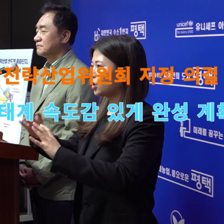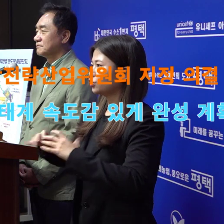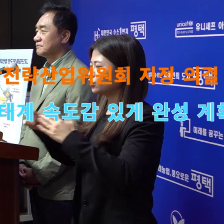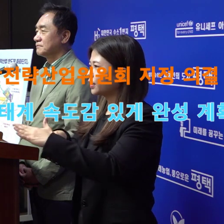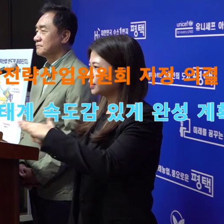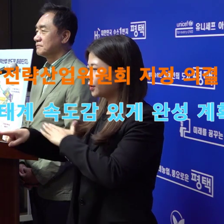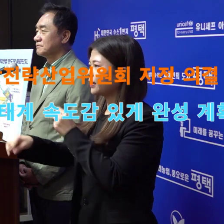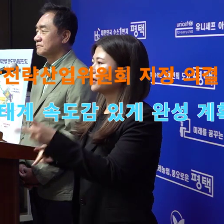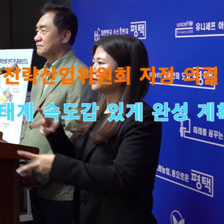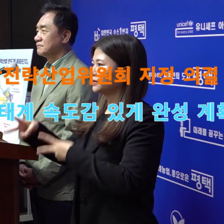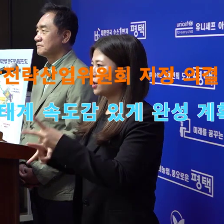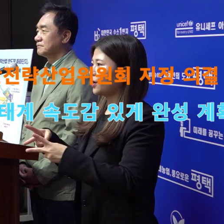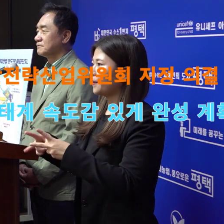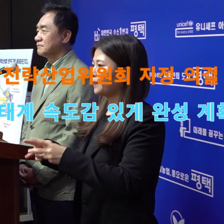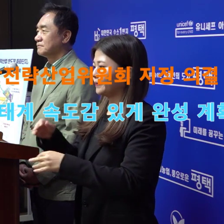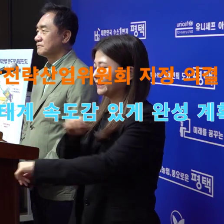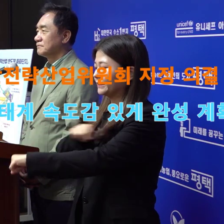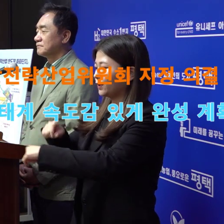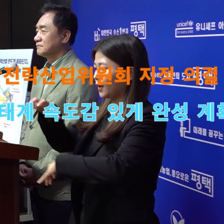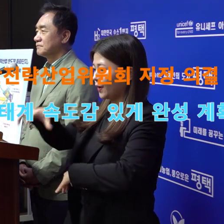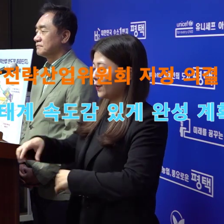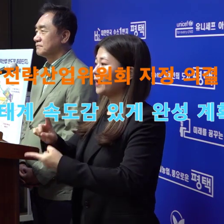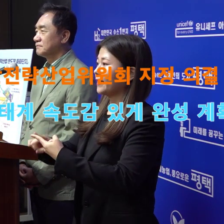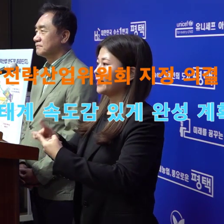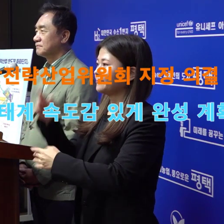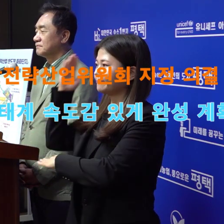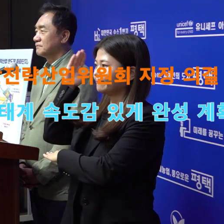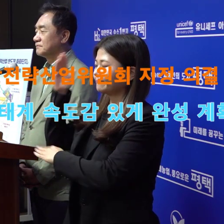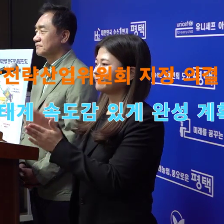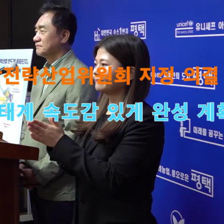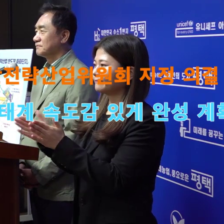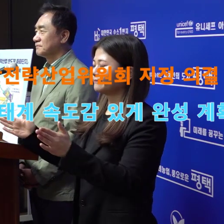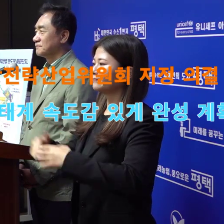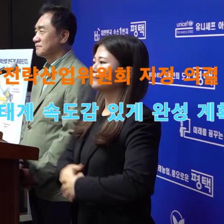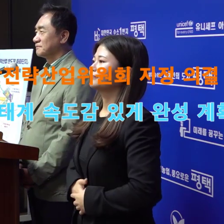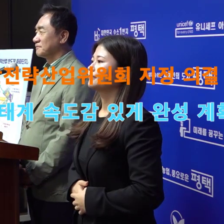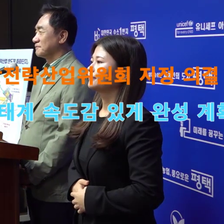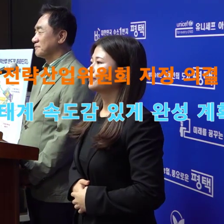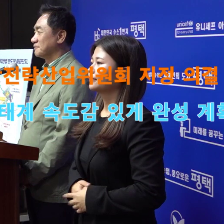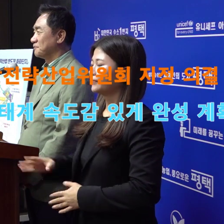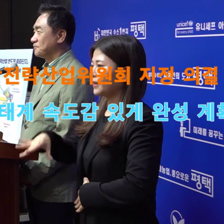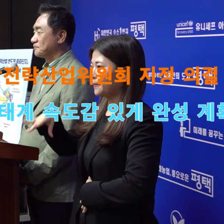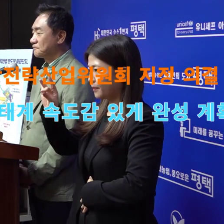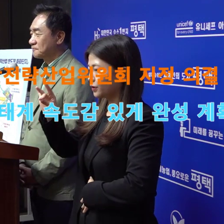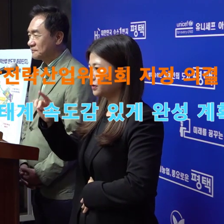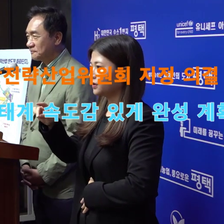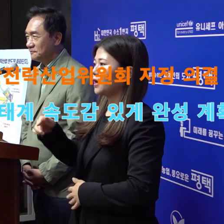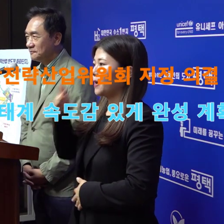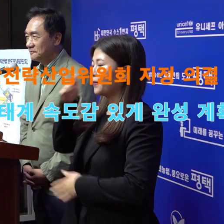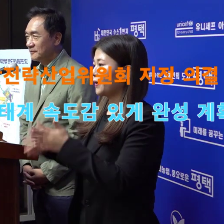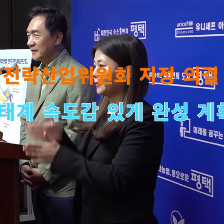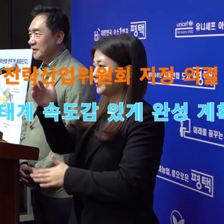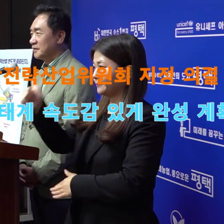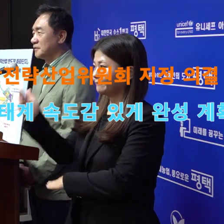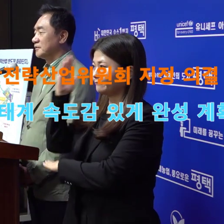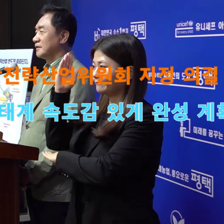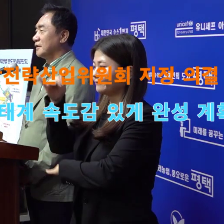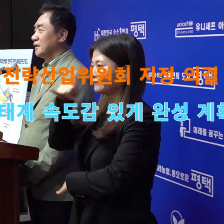국가첨단 전략산업 특화 단지 지정 발표에 대하여 브리핑을 시작하겠습니다. 먼저 정전선 평택시장의